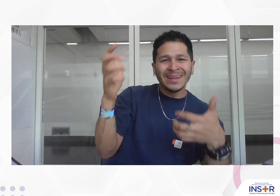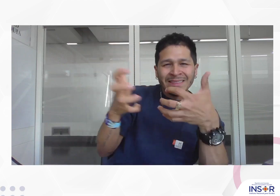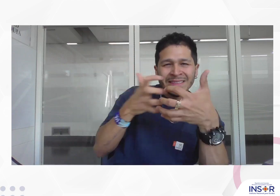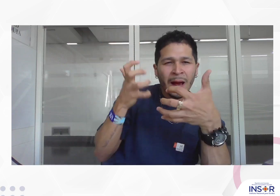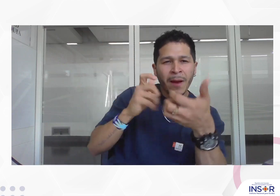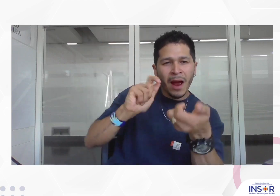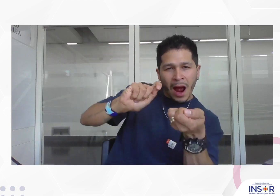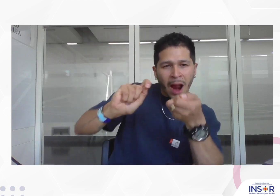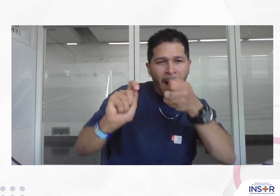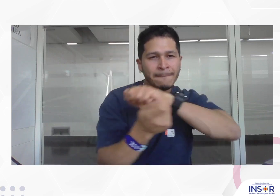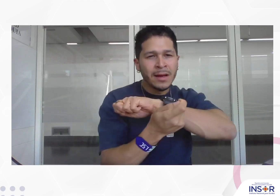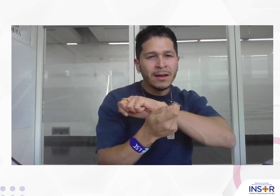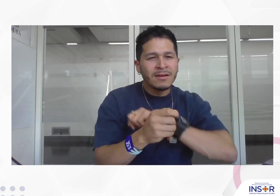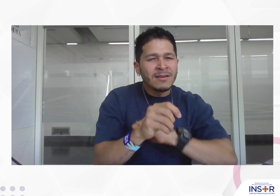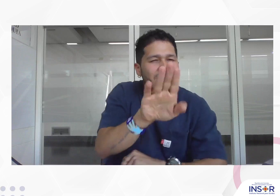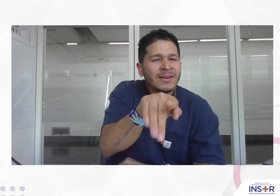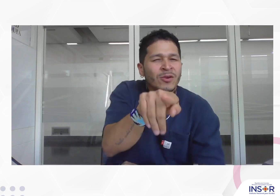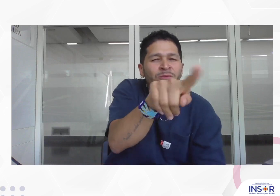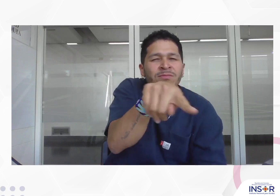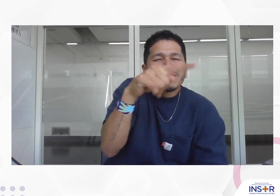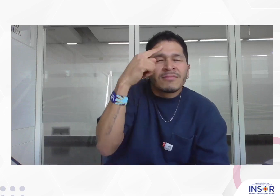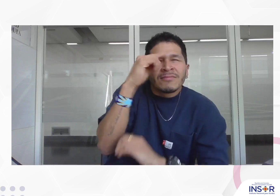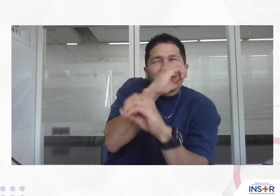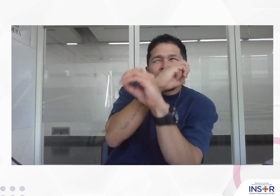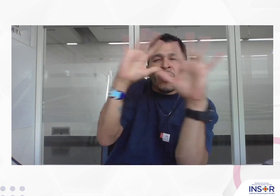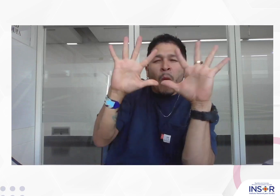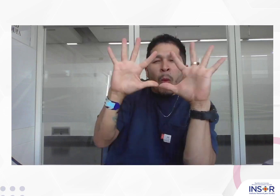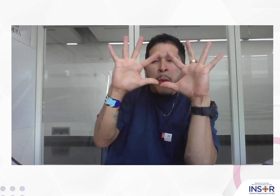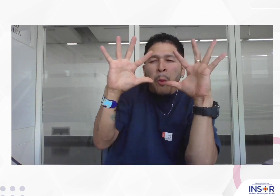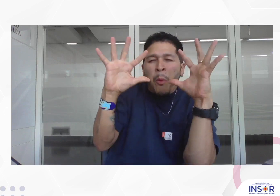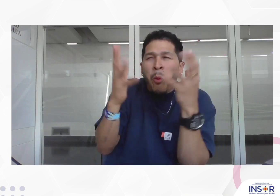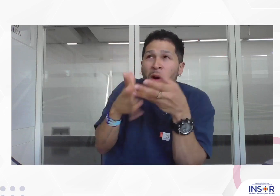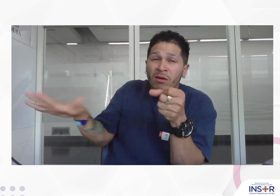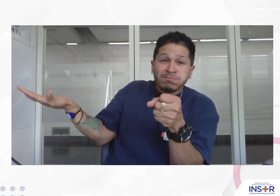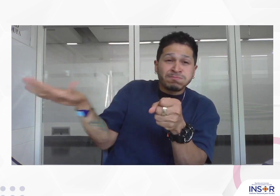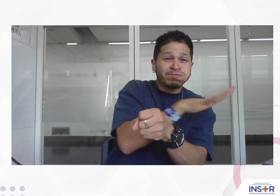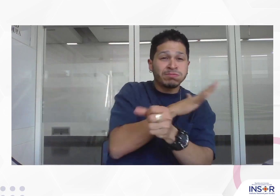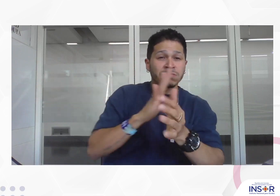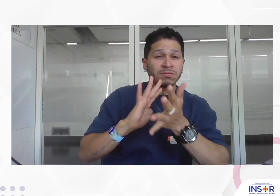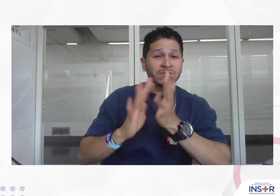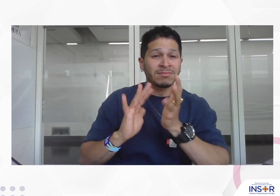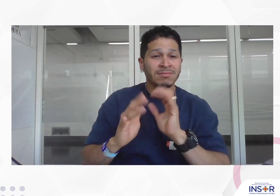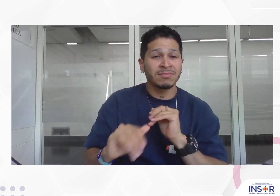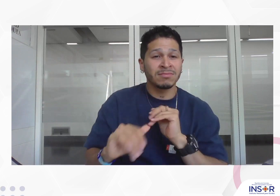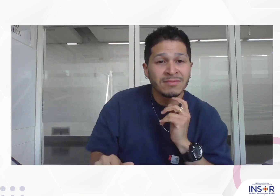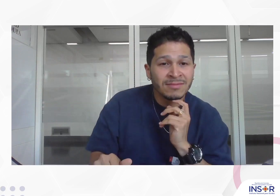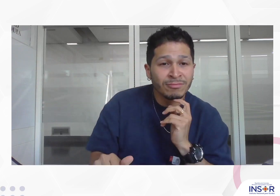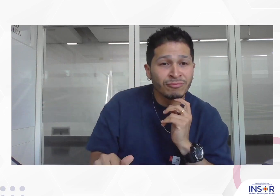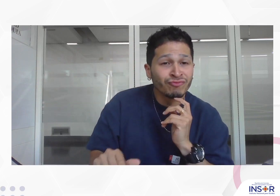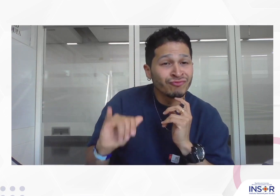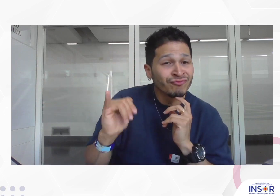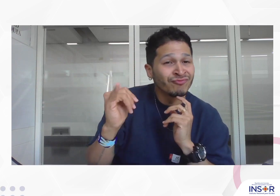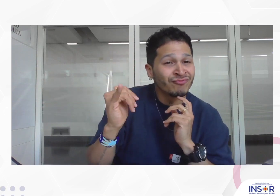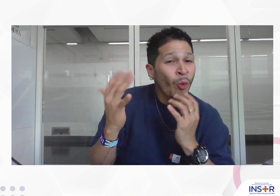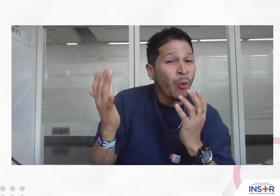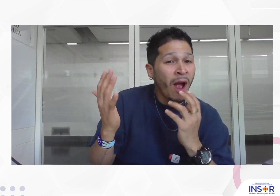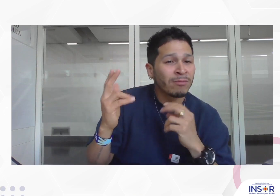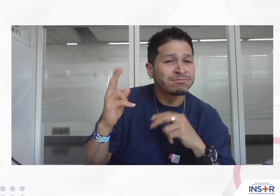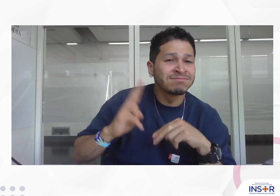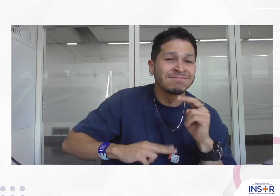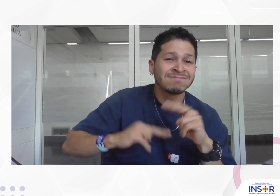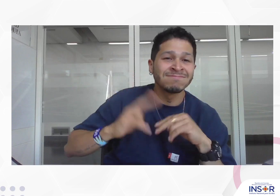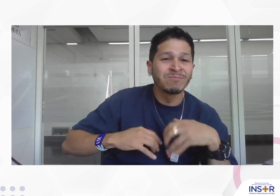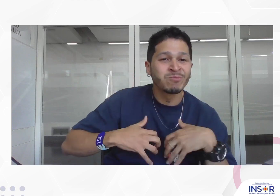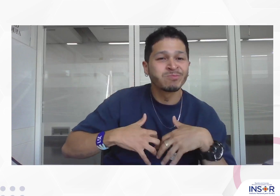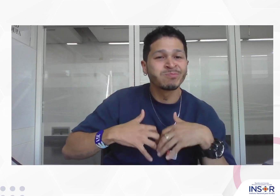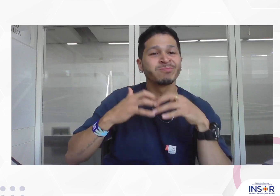un pensamiento filosófico, político, que apunta a cambiar el sistema de manera estructural, porque en